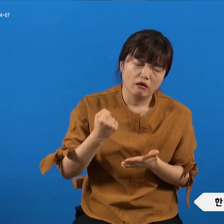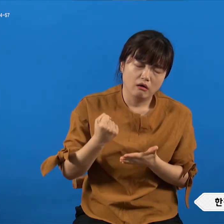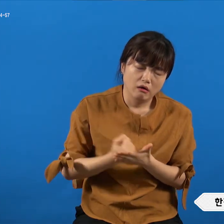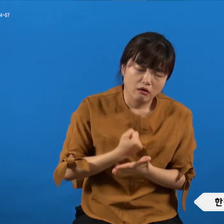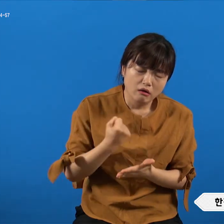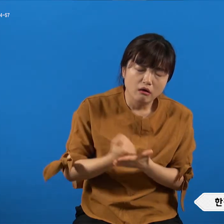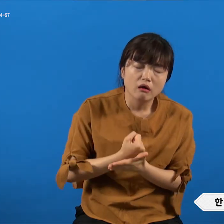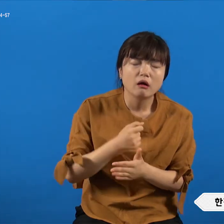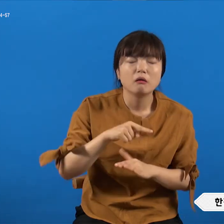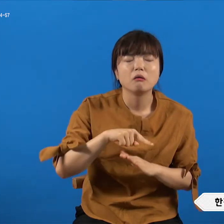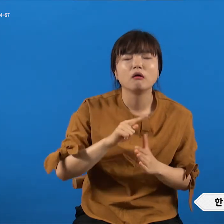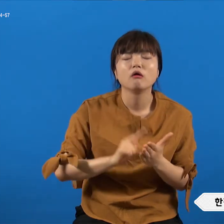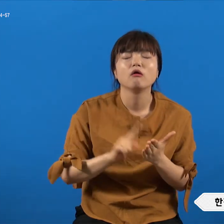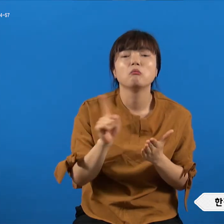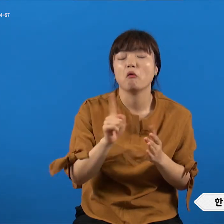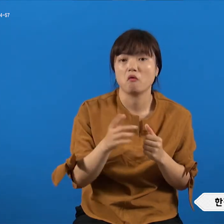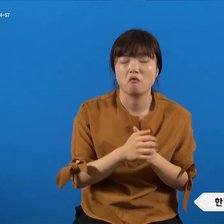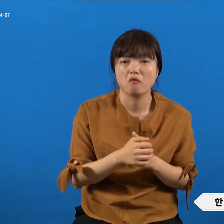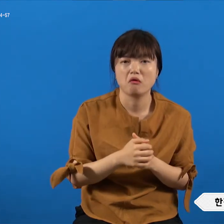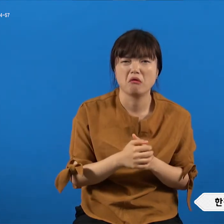맺힐까요?